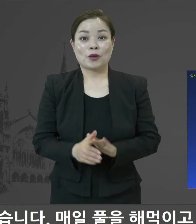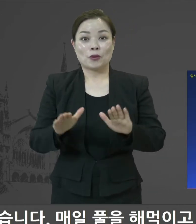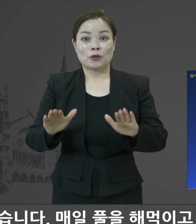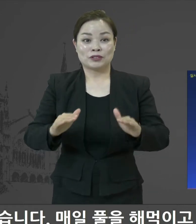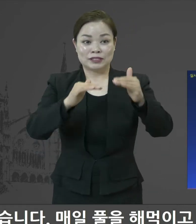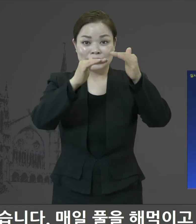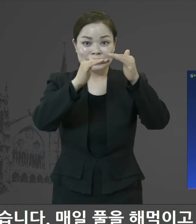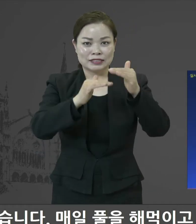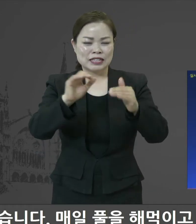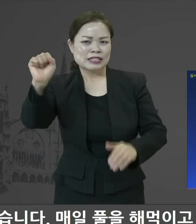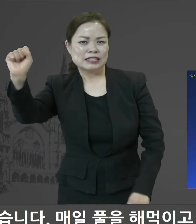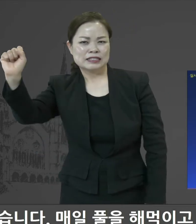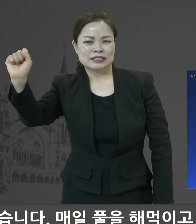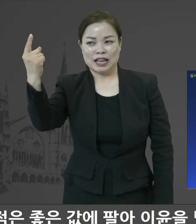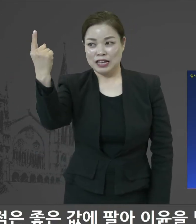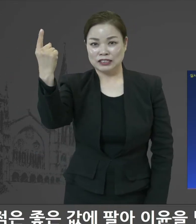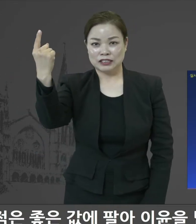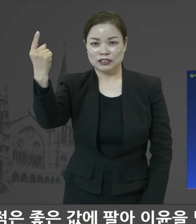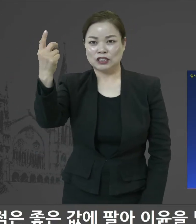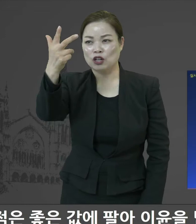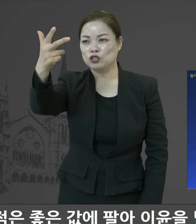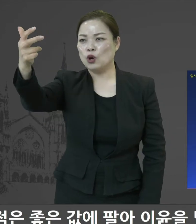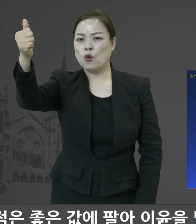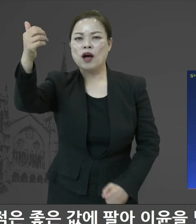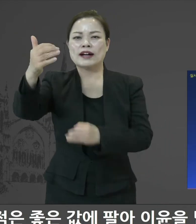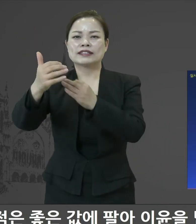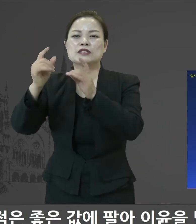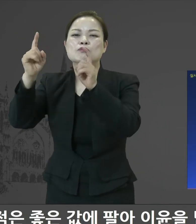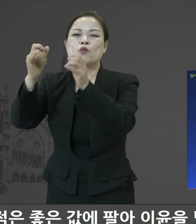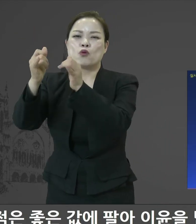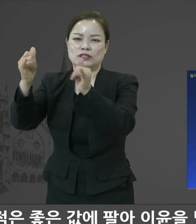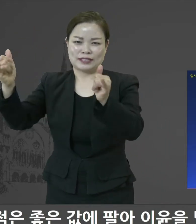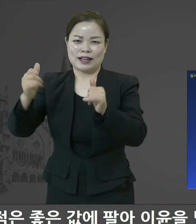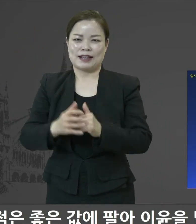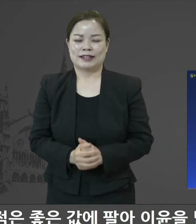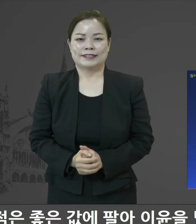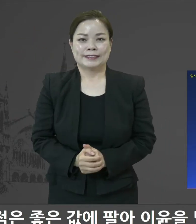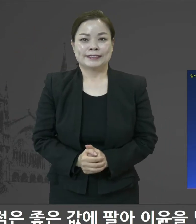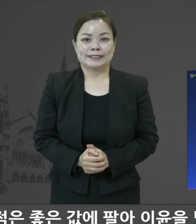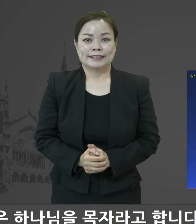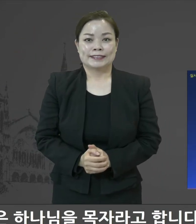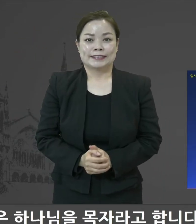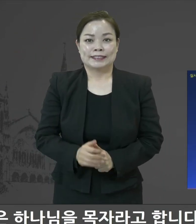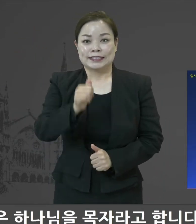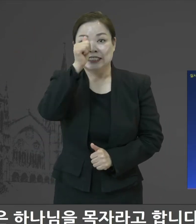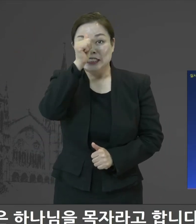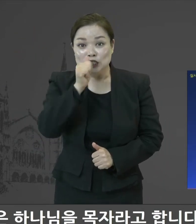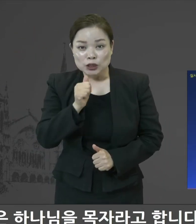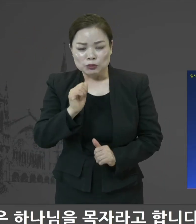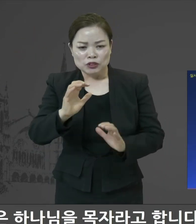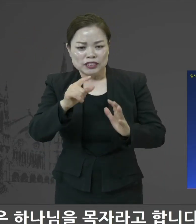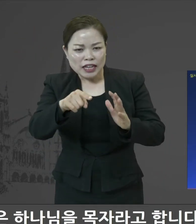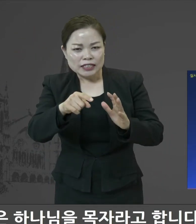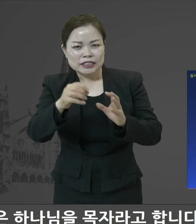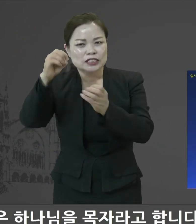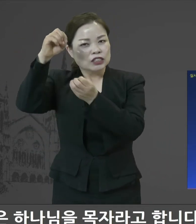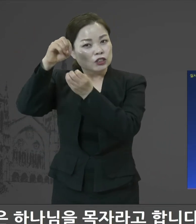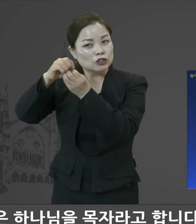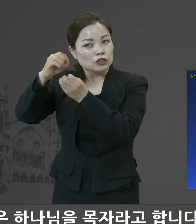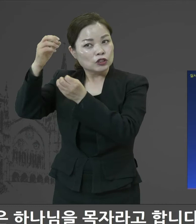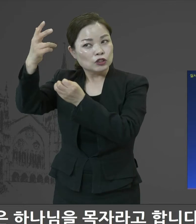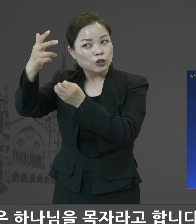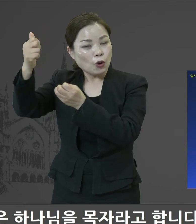본문에서 다윗은 여호와 하나님을 목자라고 합니다. 히브리 전통에서 하나님을 목자라고